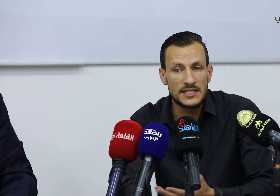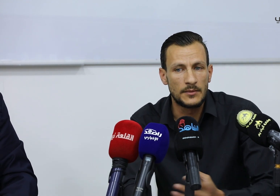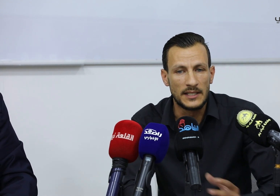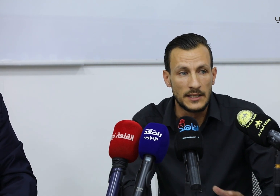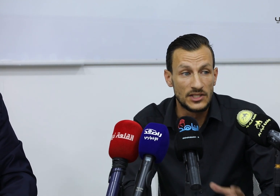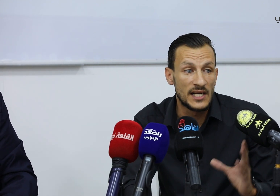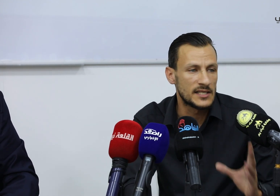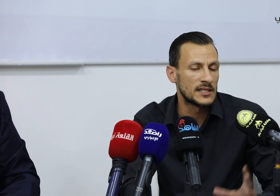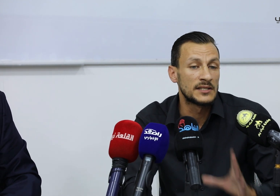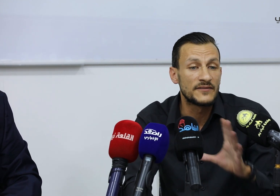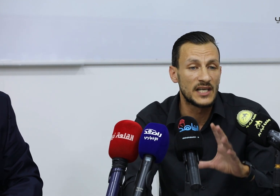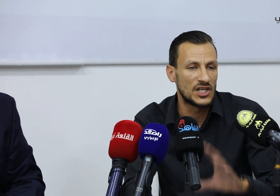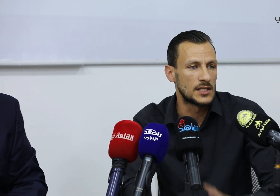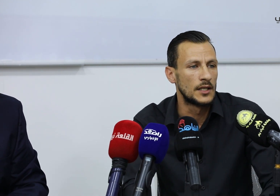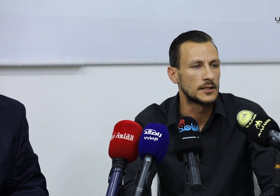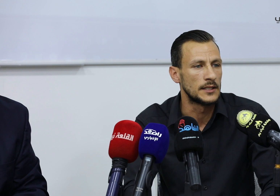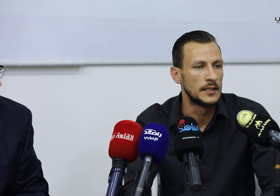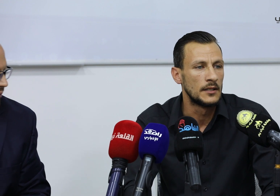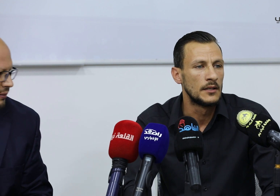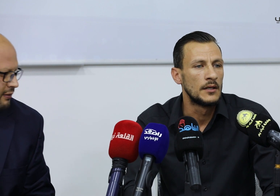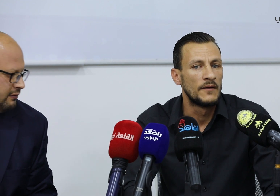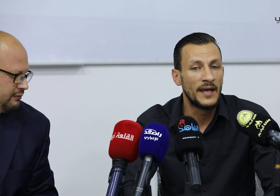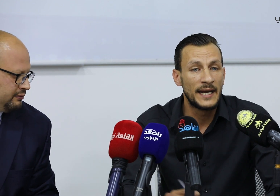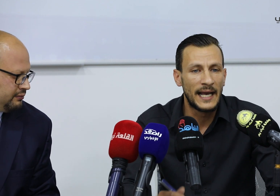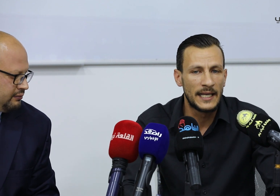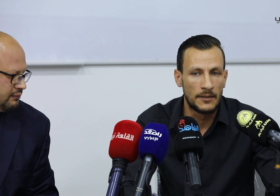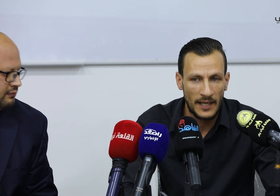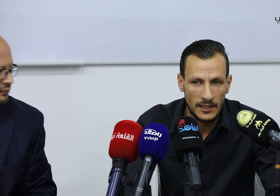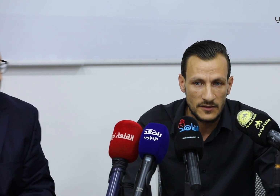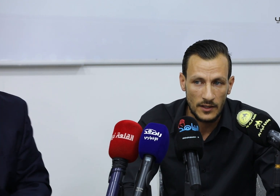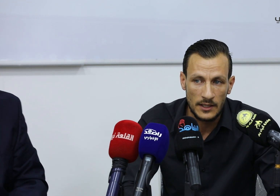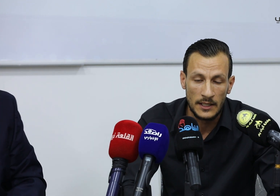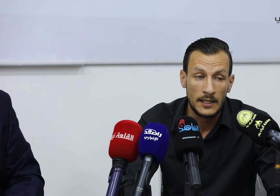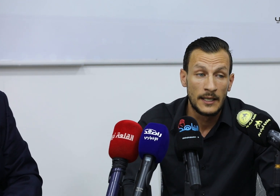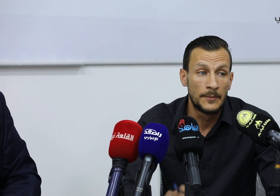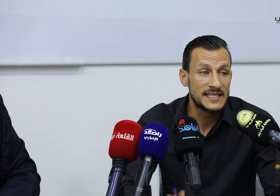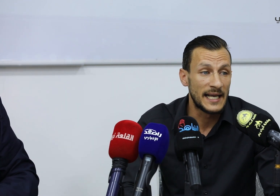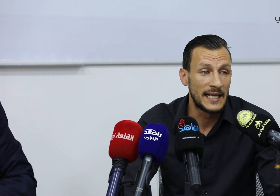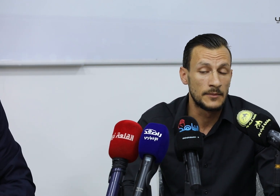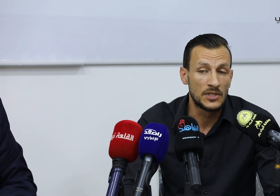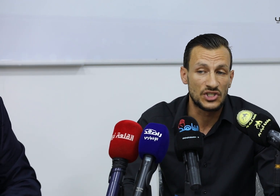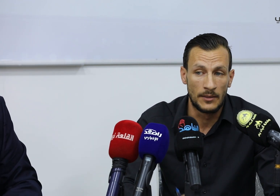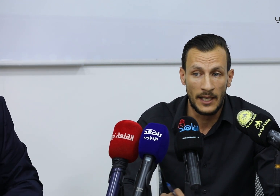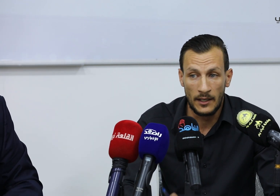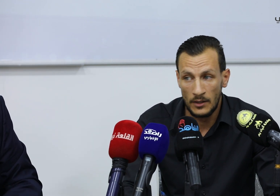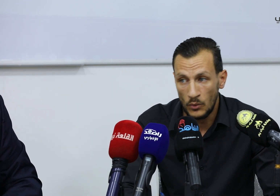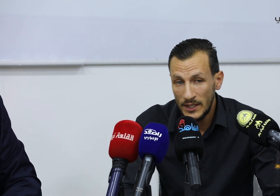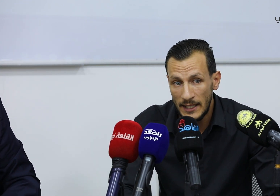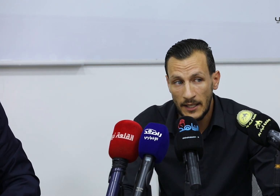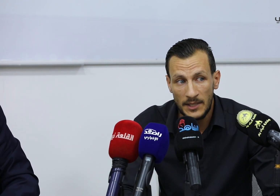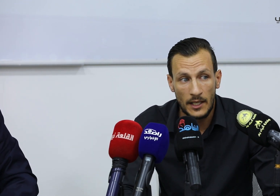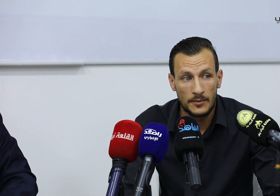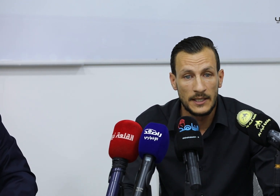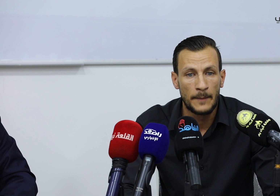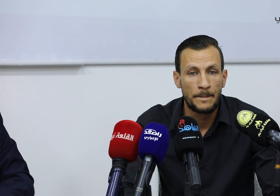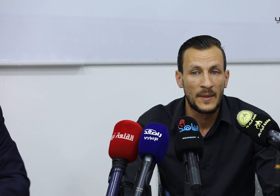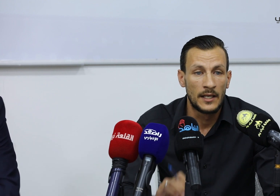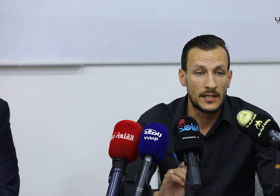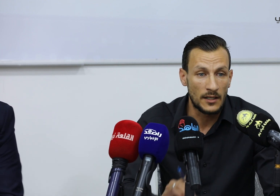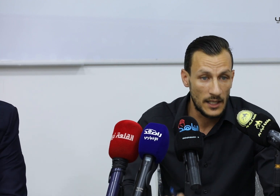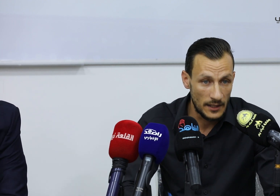زي الأشخاص الطبيعيين، زي الأشخاص نفس الأشخاص الناطقين. فإحنا حالياً في هاي الاتفاقية بنسعى قاعدين بنشتغل مع الوحدة الإعلامية